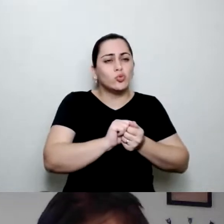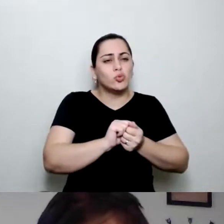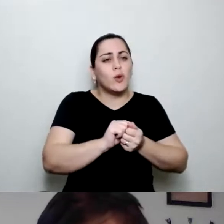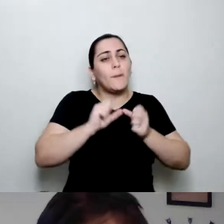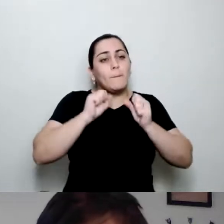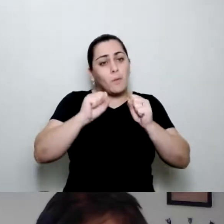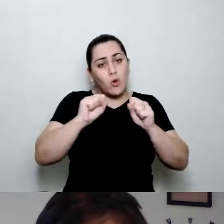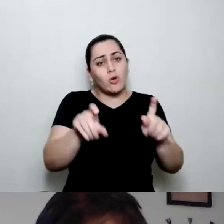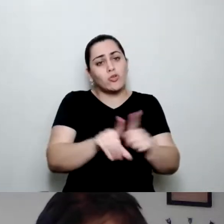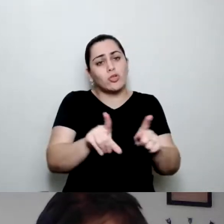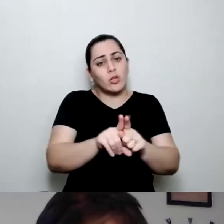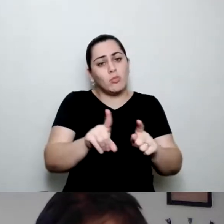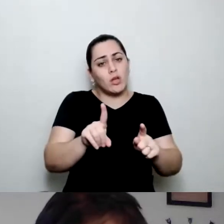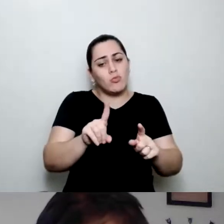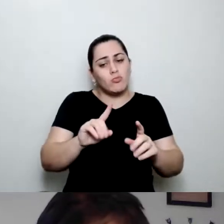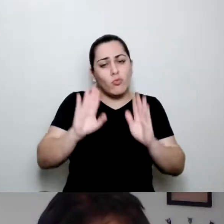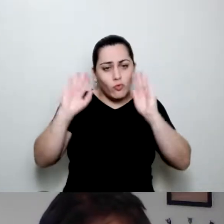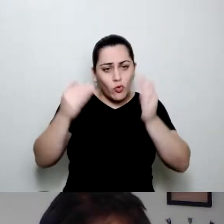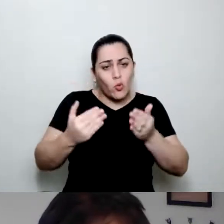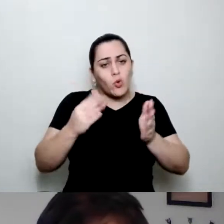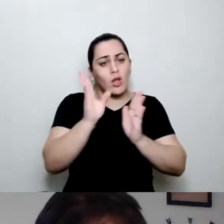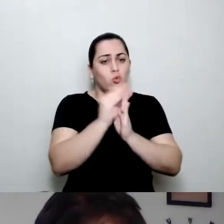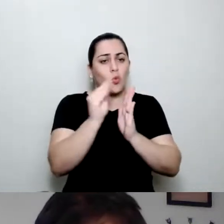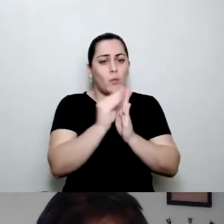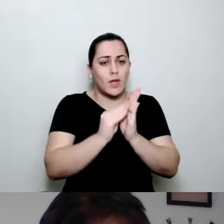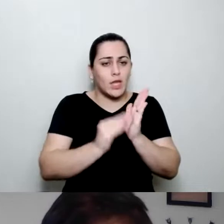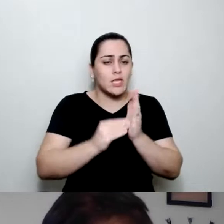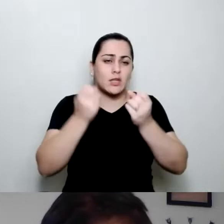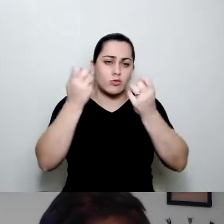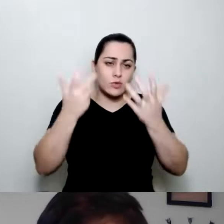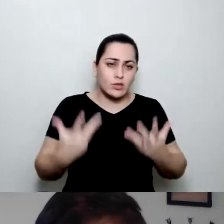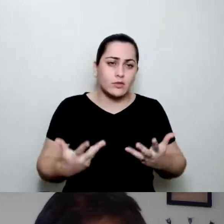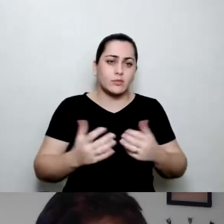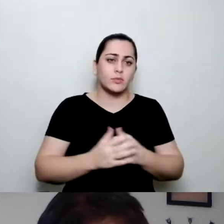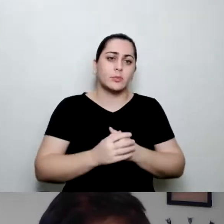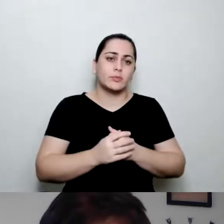pode ser também uma prioridade, assim, na documentação e na descrição.